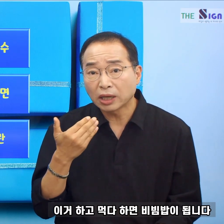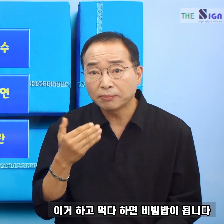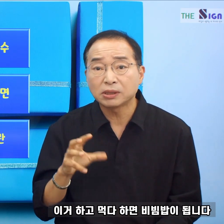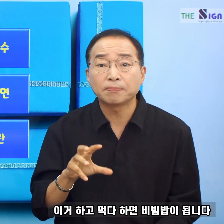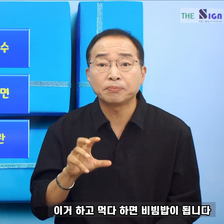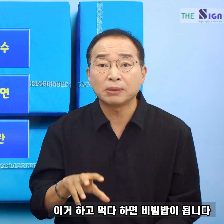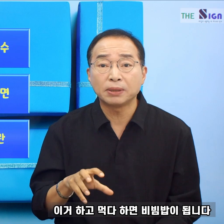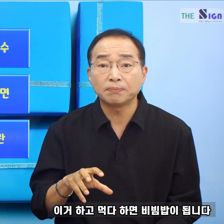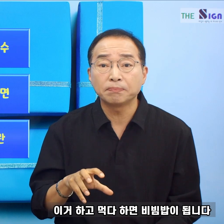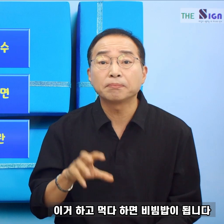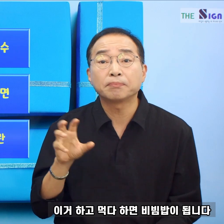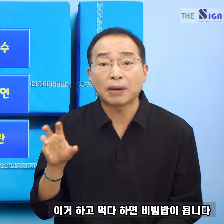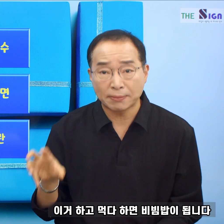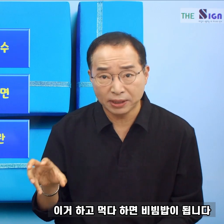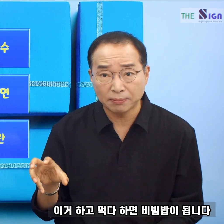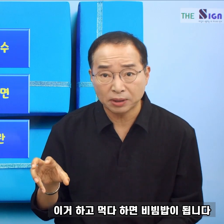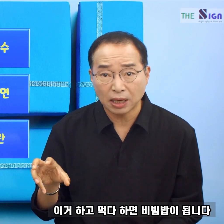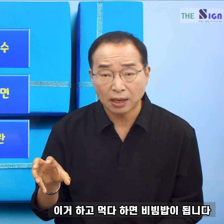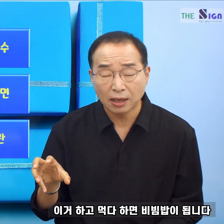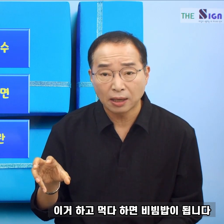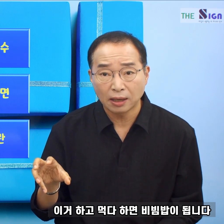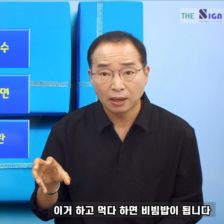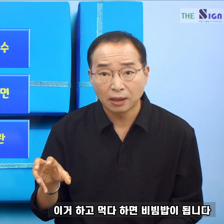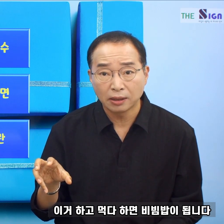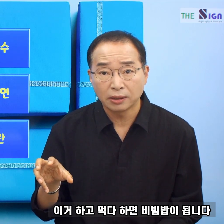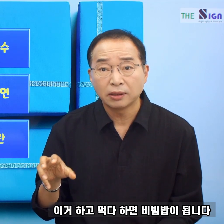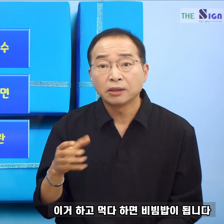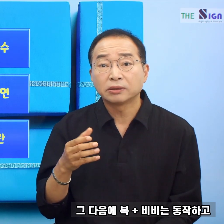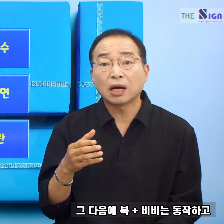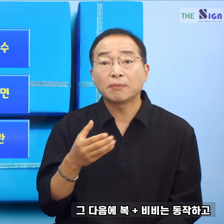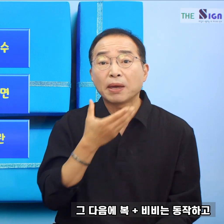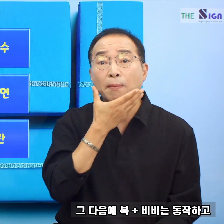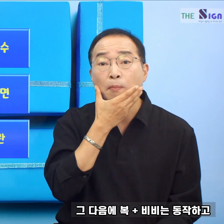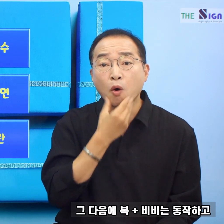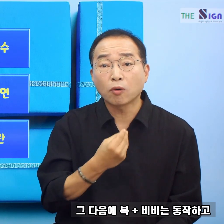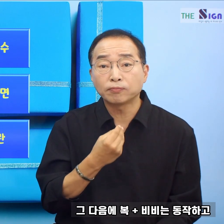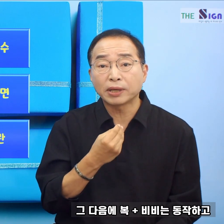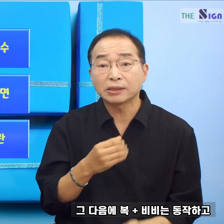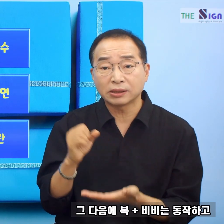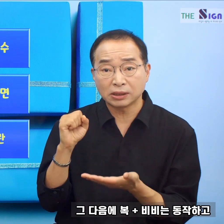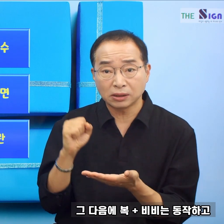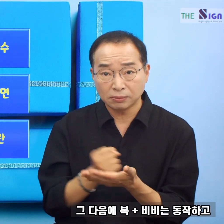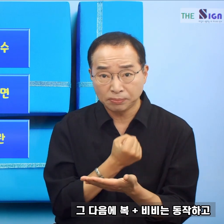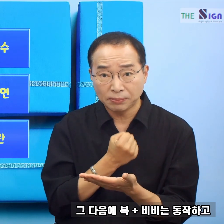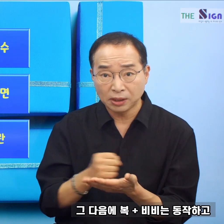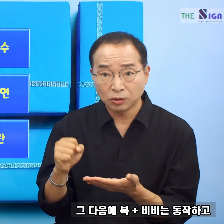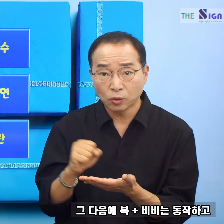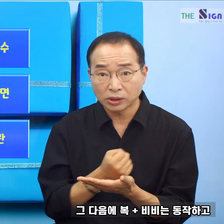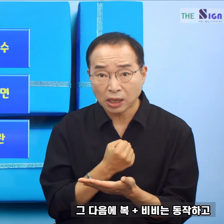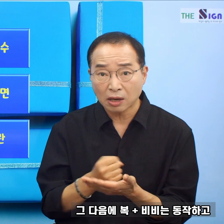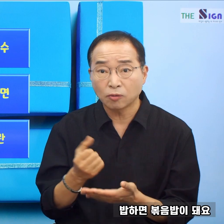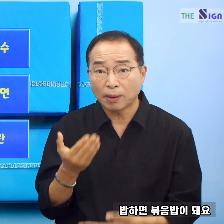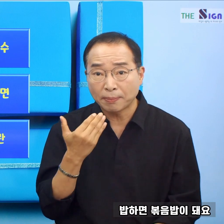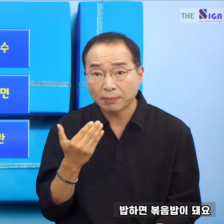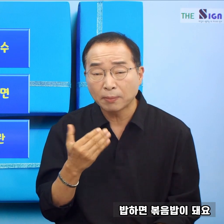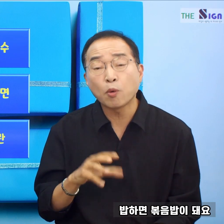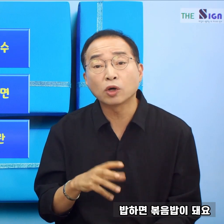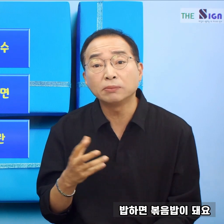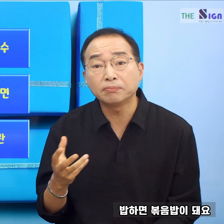이제 비빔밥이 됩니다. 그 다음에 볶 플러스 비비는 동작하고 밥하면 볶음밥이